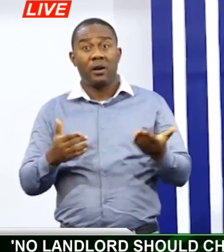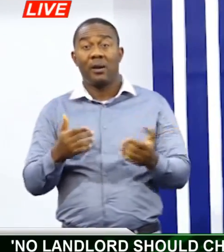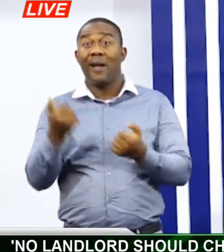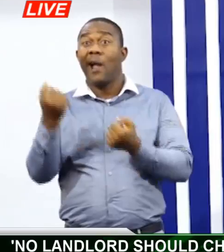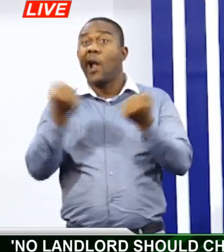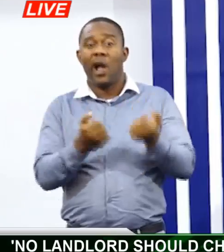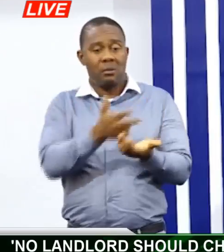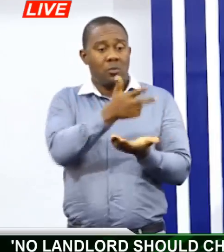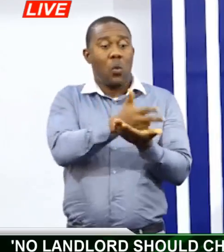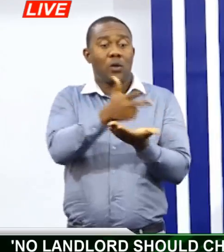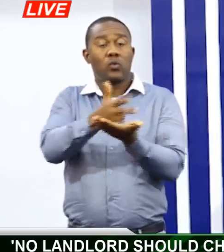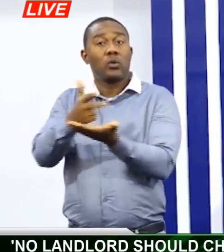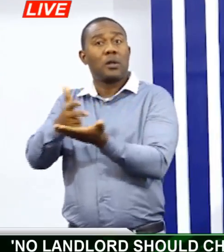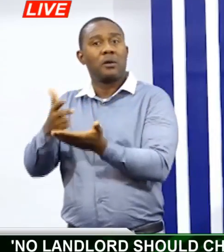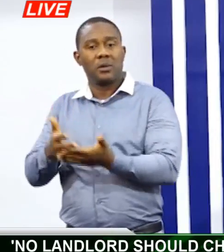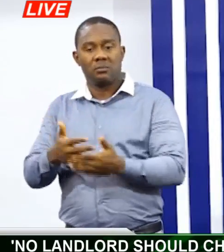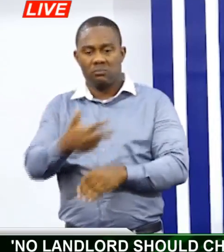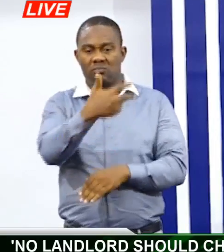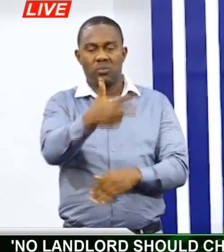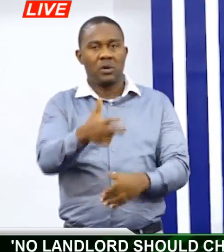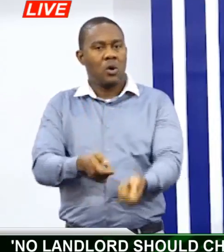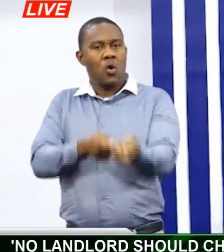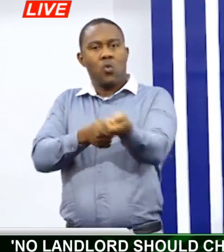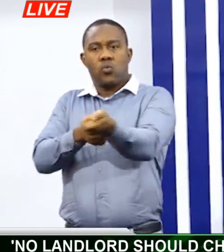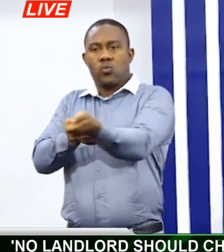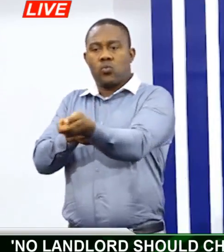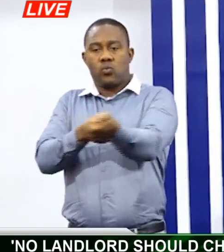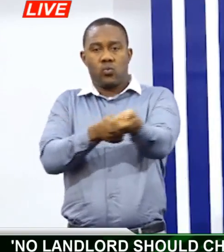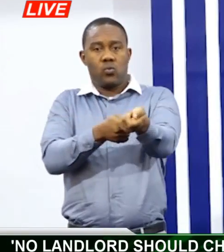mu a firi no nsi a dumie no ne nwie ye no